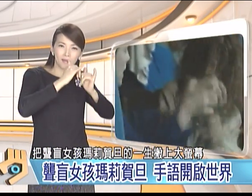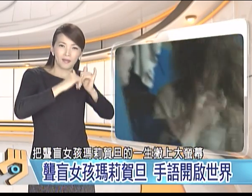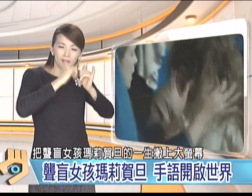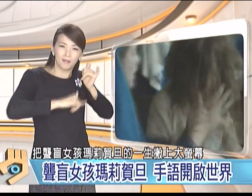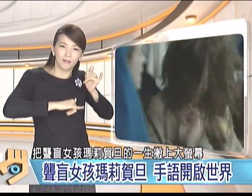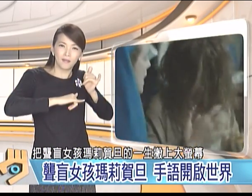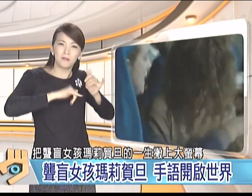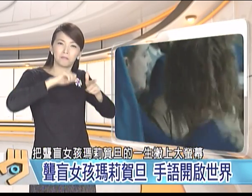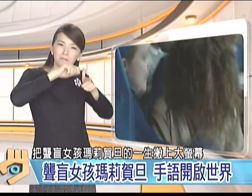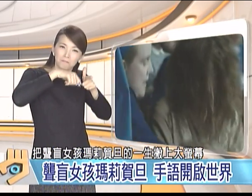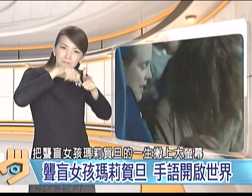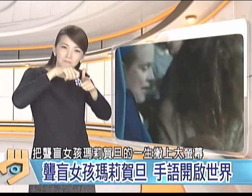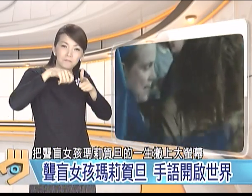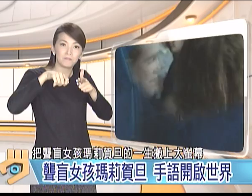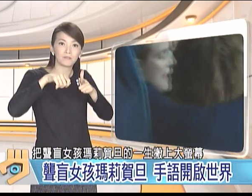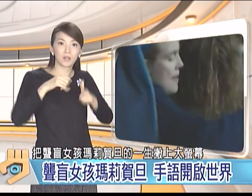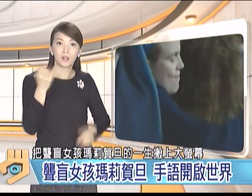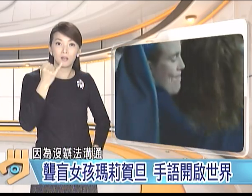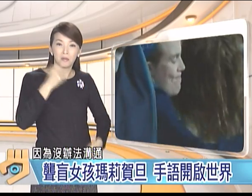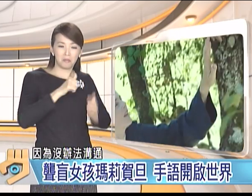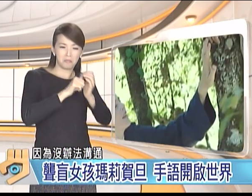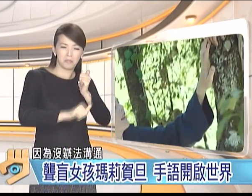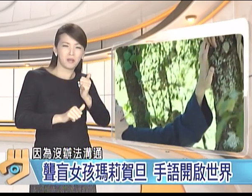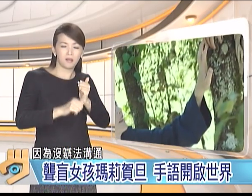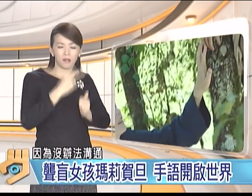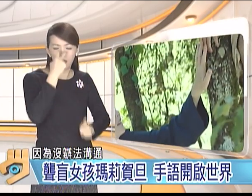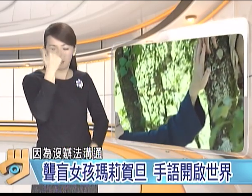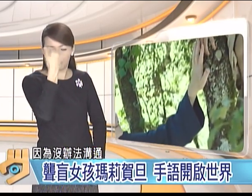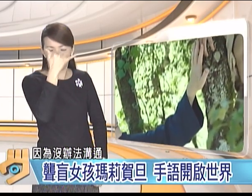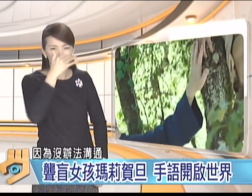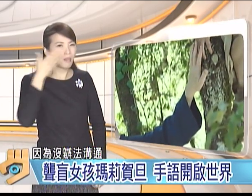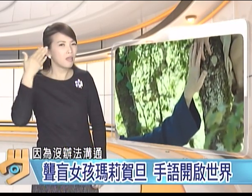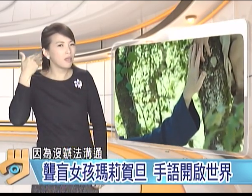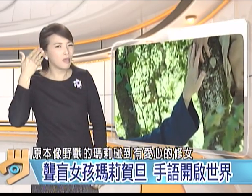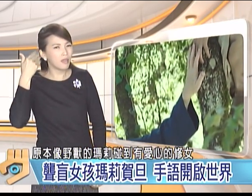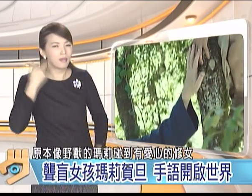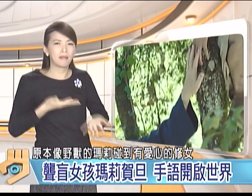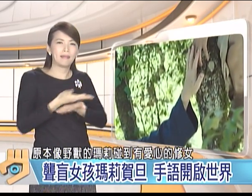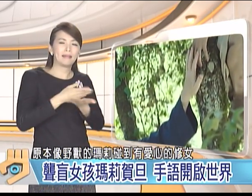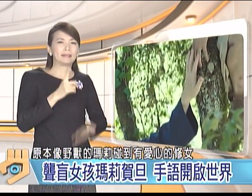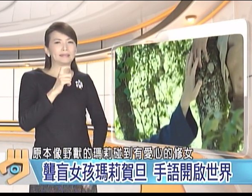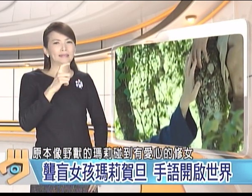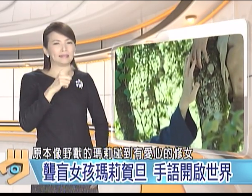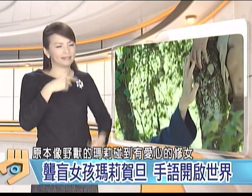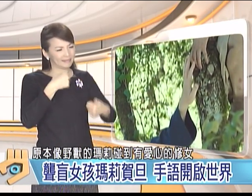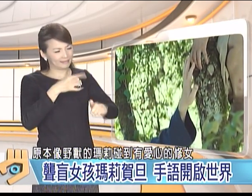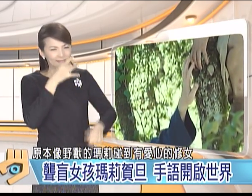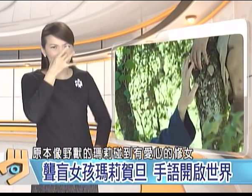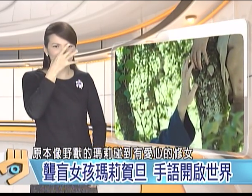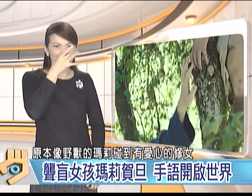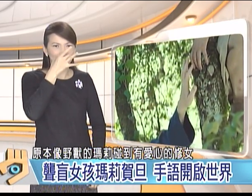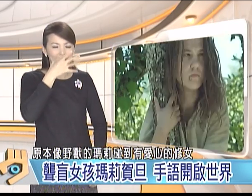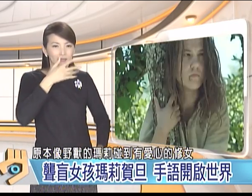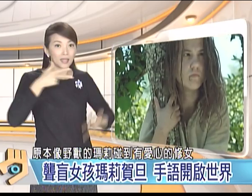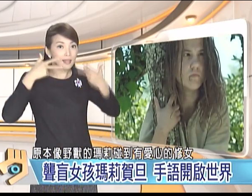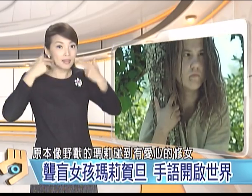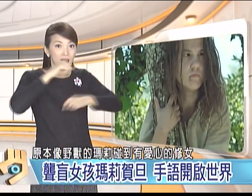大荧幕。因为没有办法沟通，原本像野兽的玛丽碰到了有爱心的修